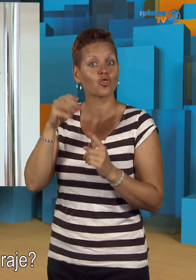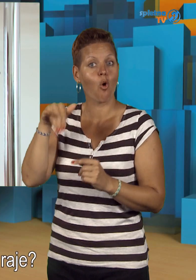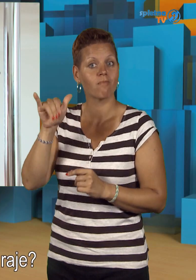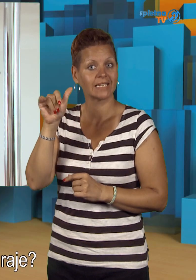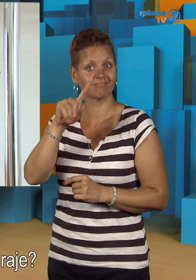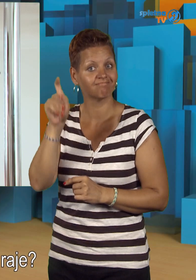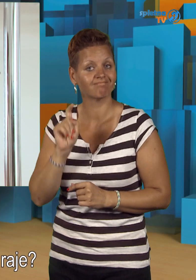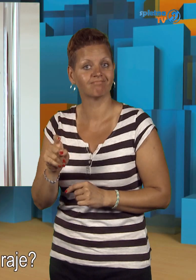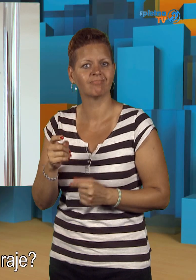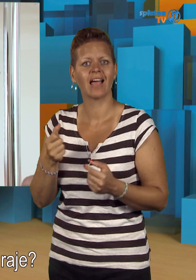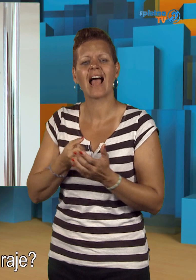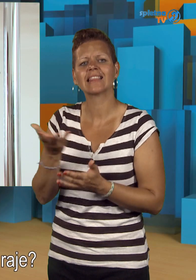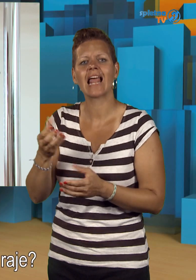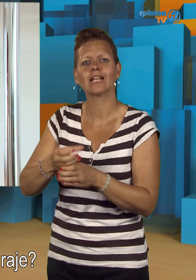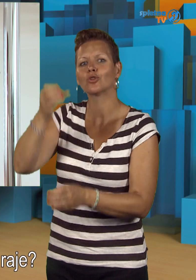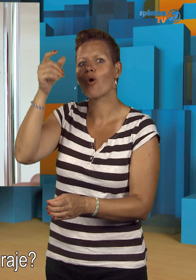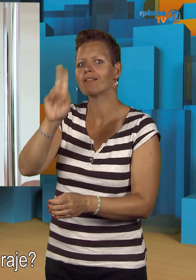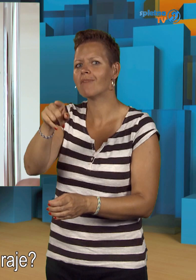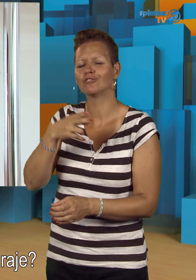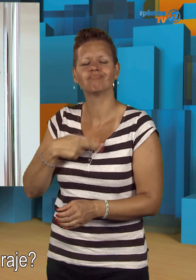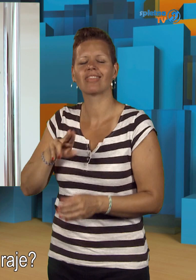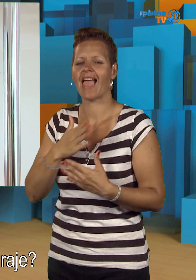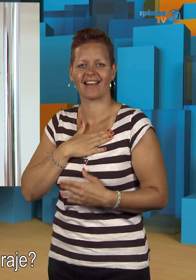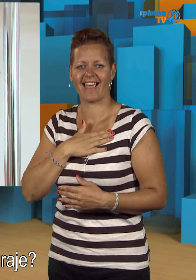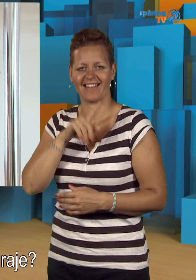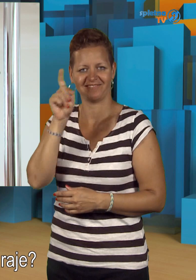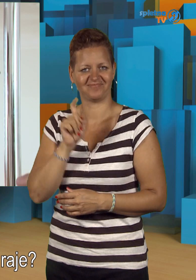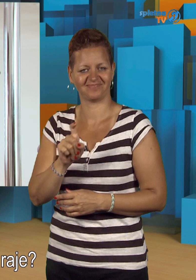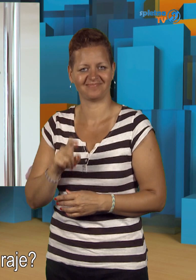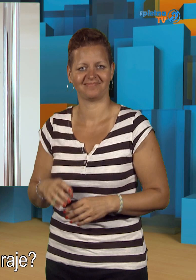In ti, Tomi? Kateri drog imaš raje?